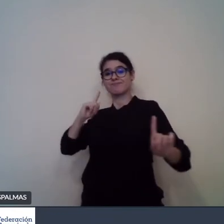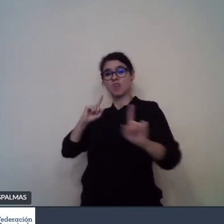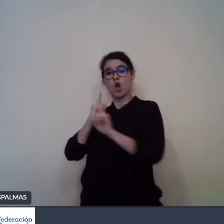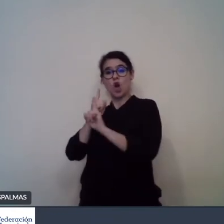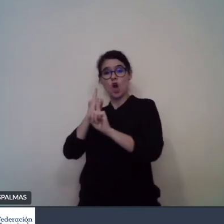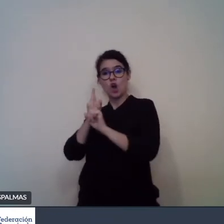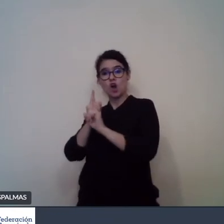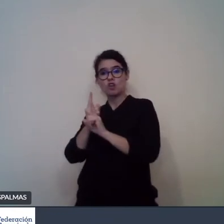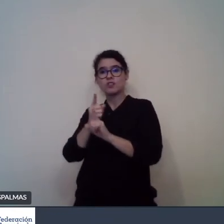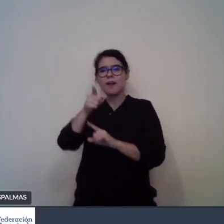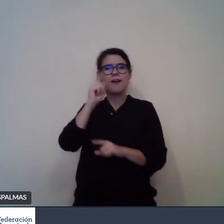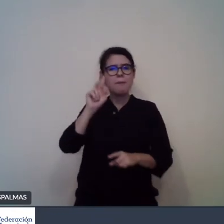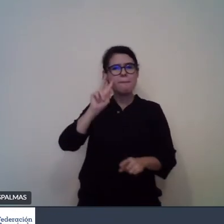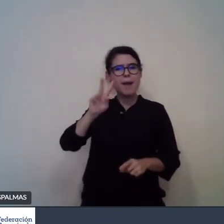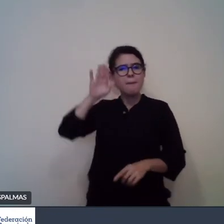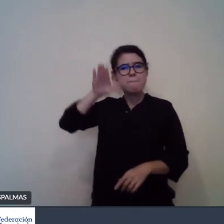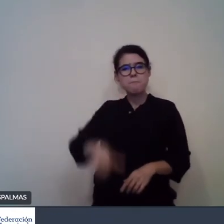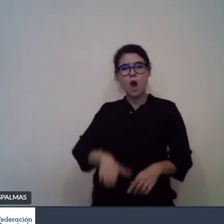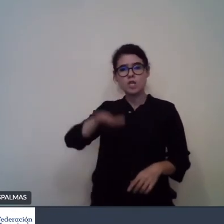ese bote